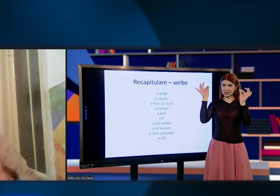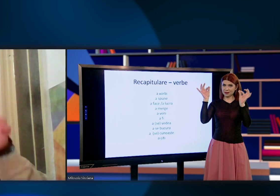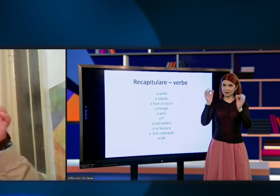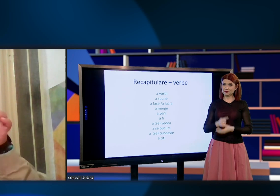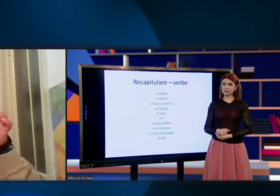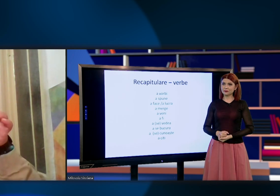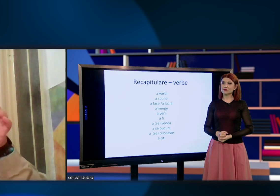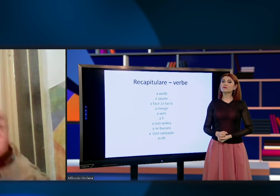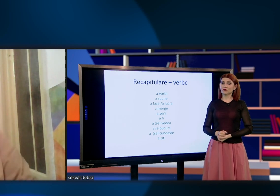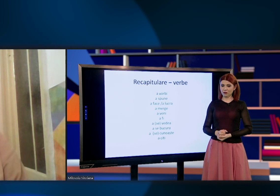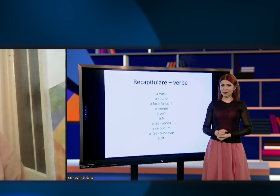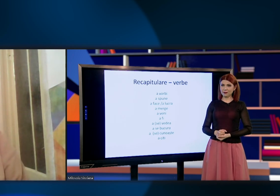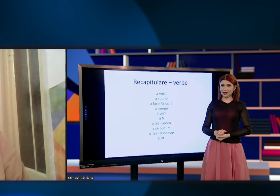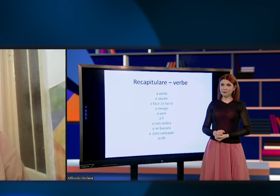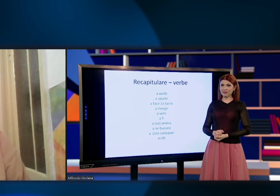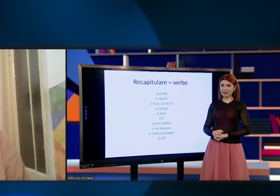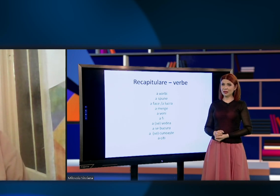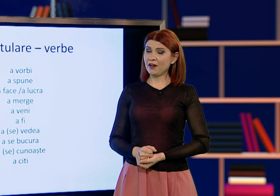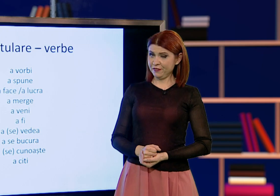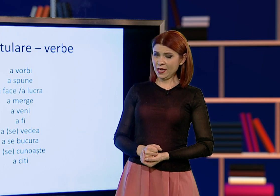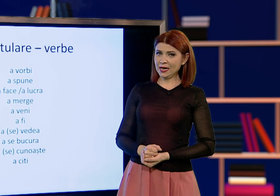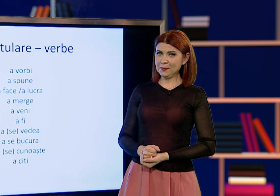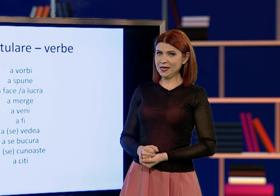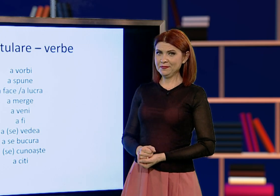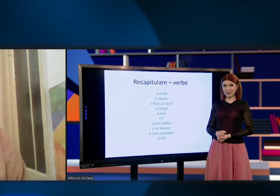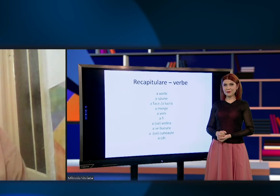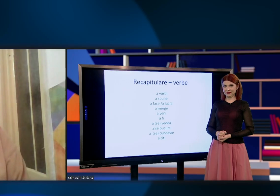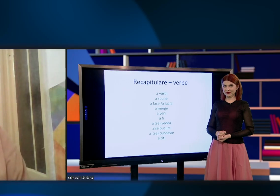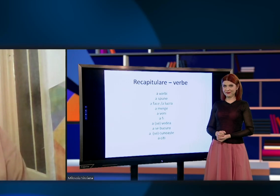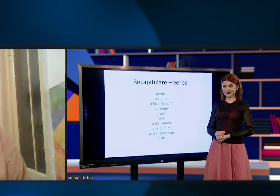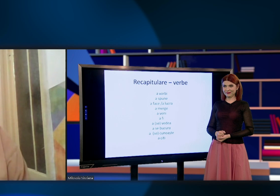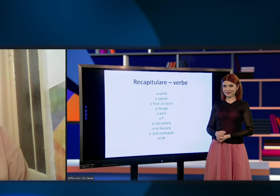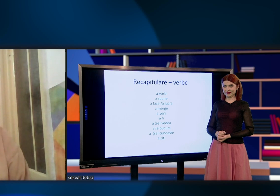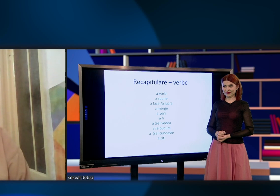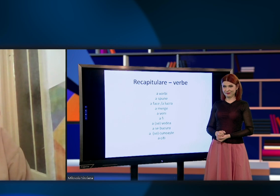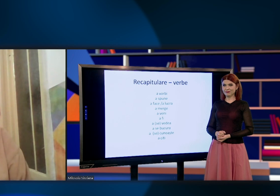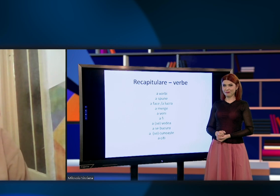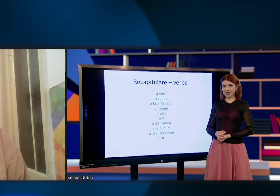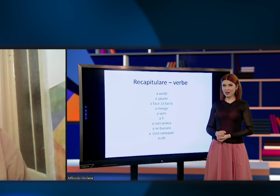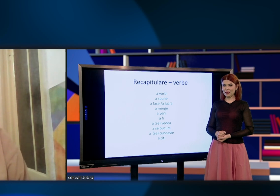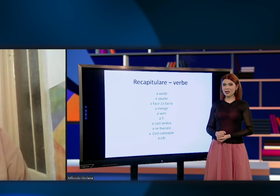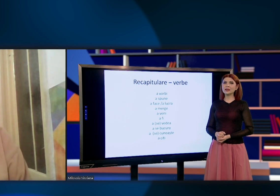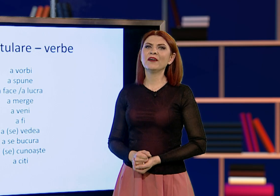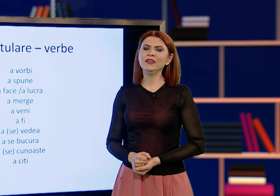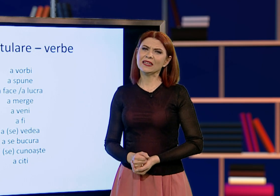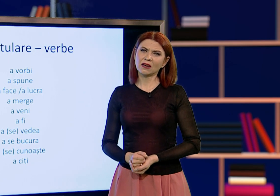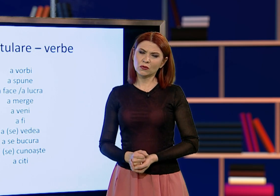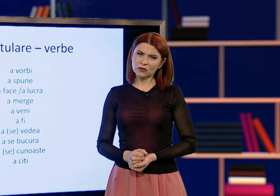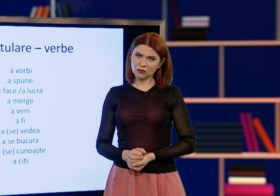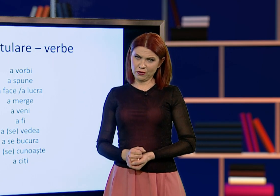Te am găsit foarte bine perfect a fi Carmen ar fi bine dar a fi la trecut Cum